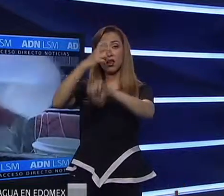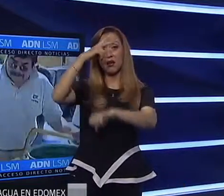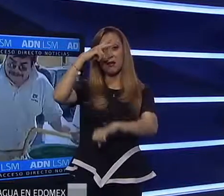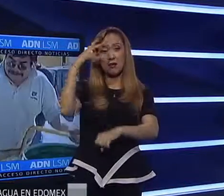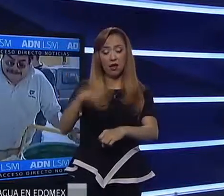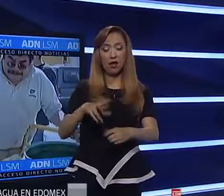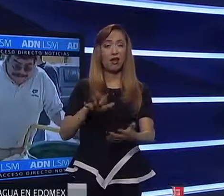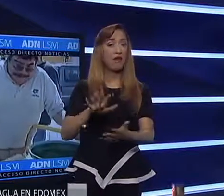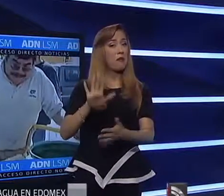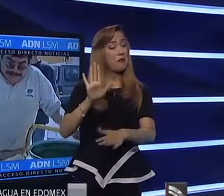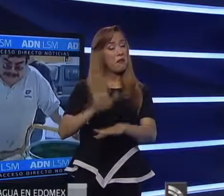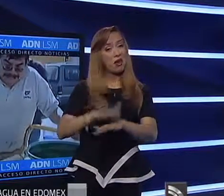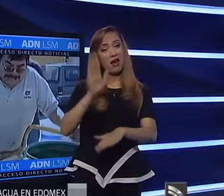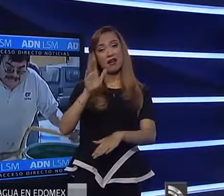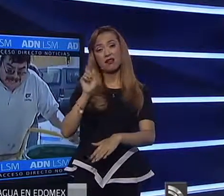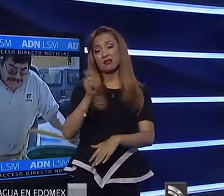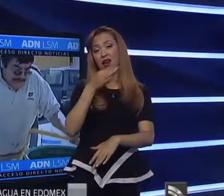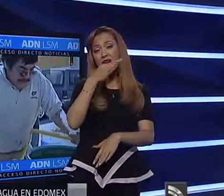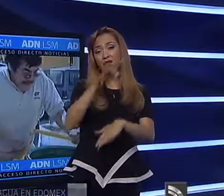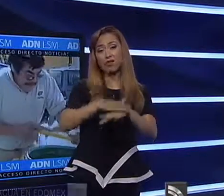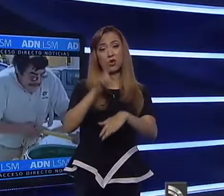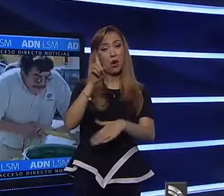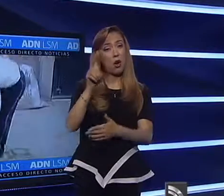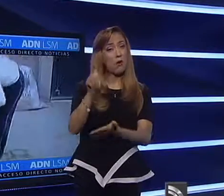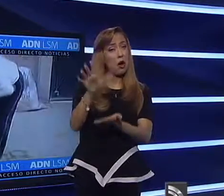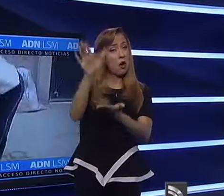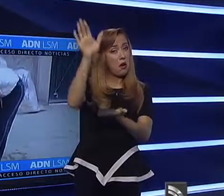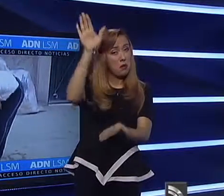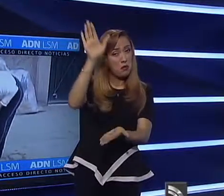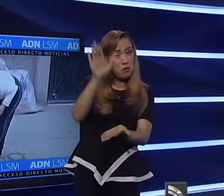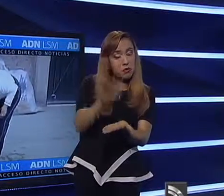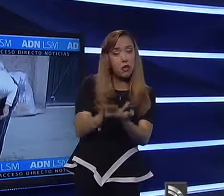serán Ecatepec y Atizapán de Zaragoza.